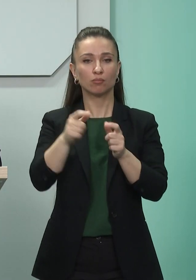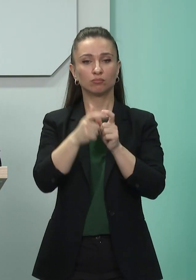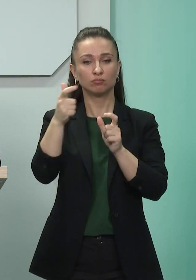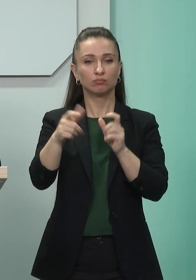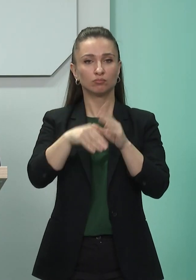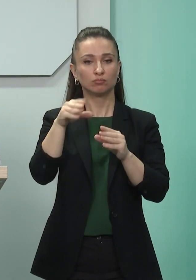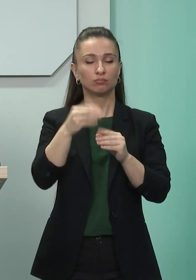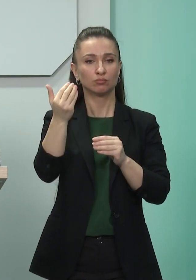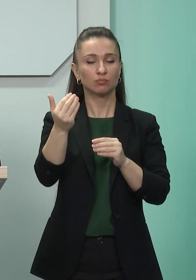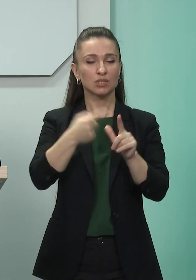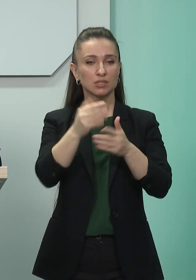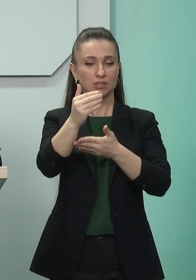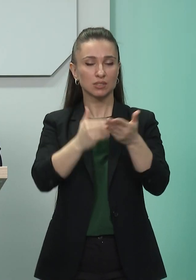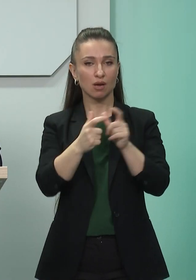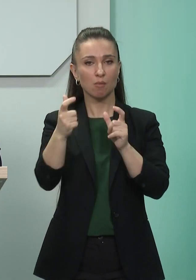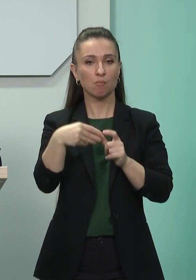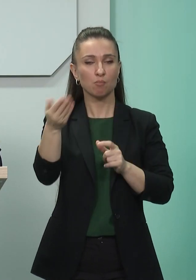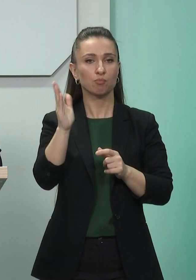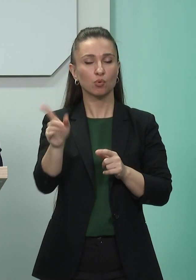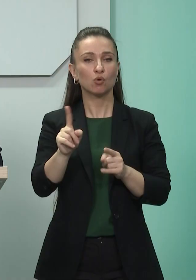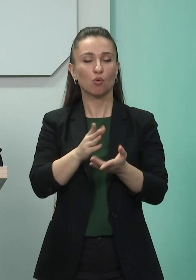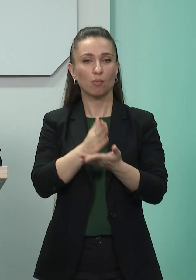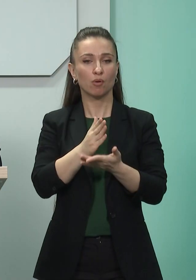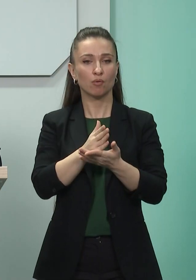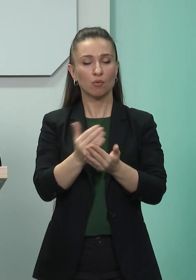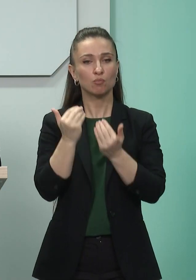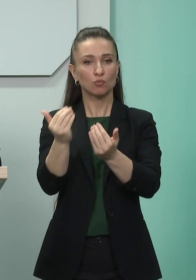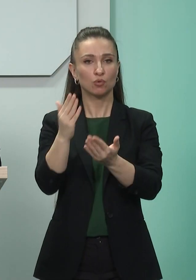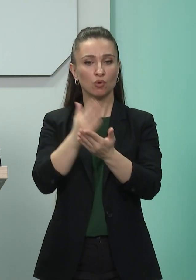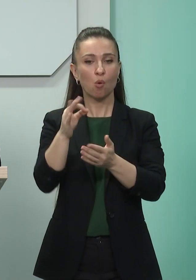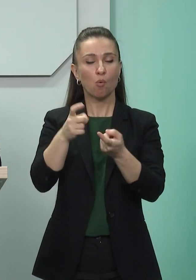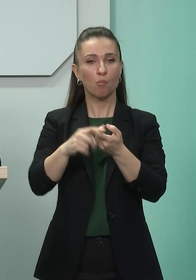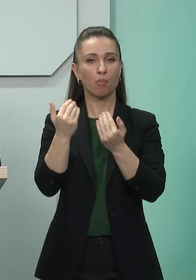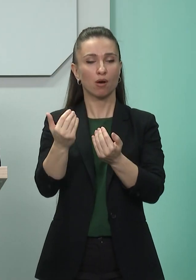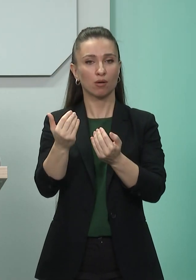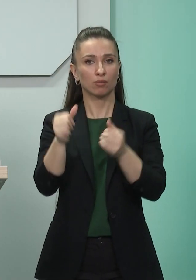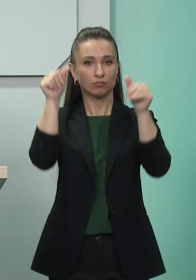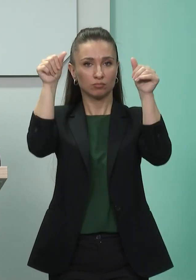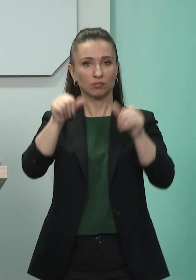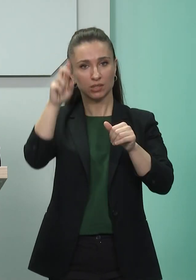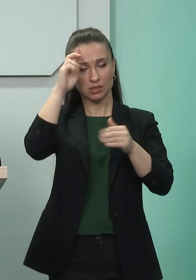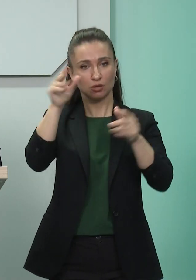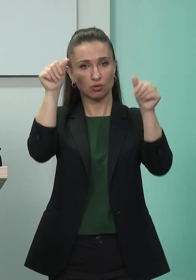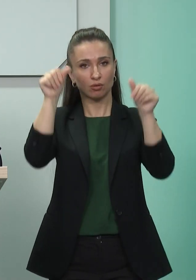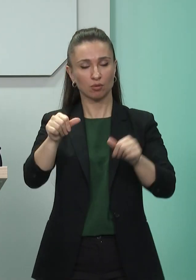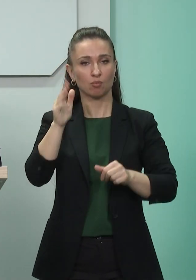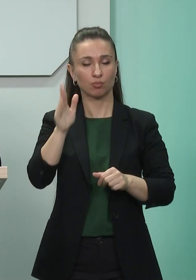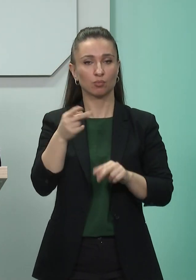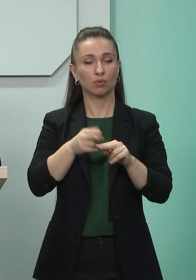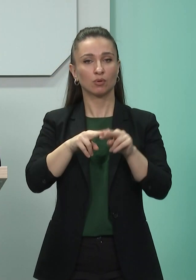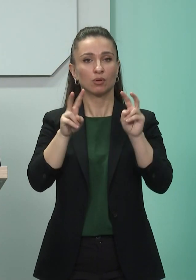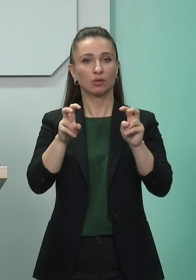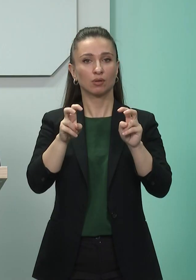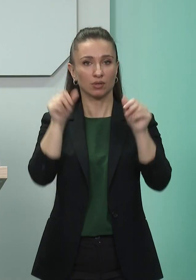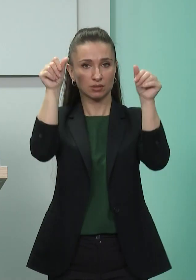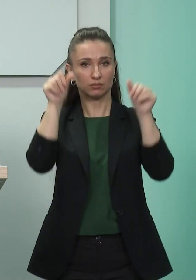ამ მომრჩეველთა ის სია, რომელიც განკუთვნილი ამ უბნისთვის და გამოიკვრება საჯაროდ გადამოწმების მიზნით ეგრეთ